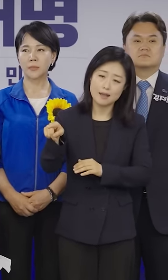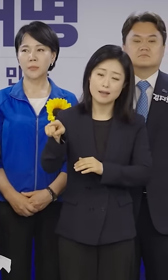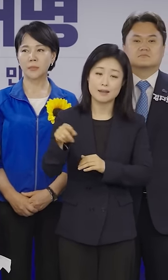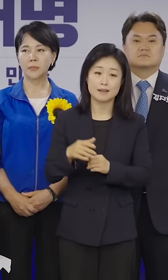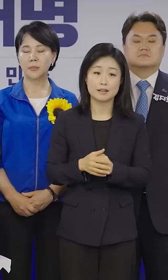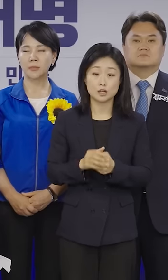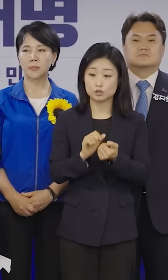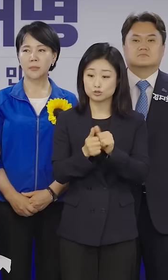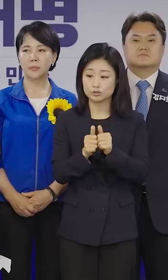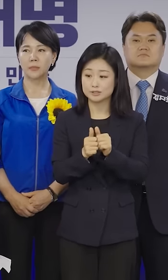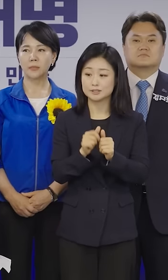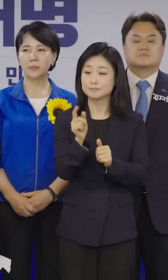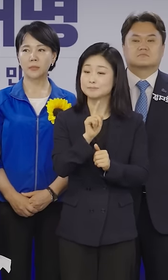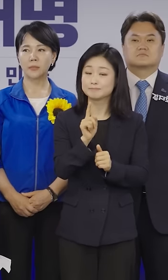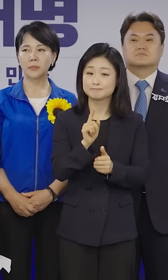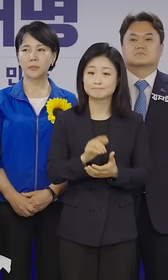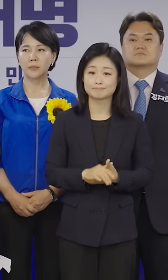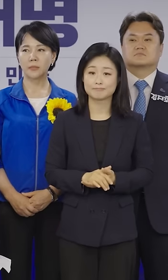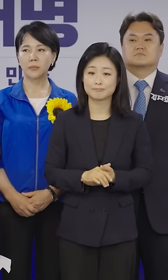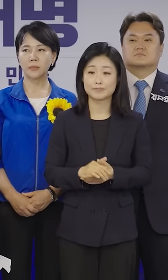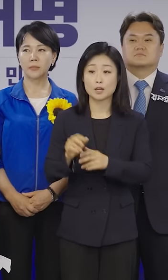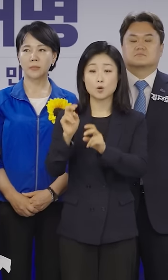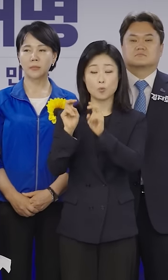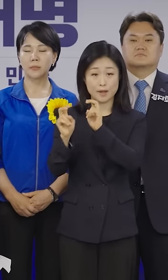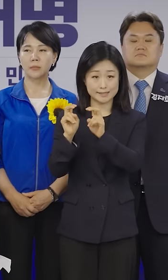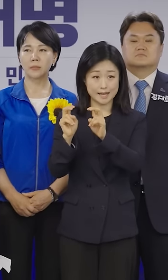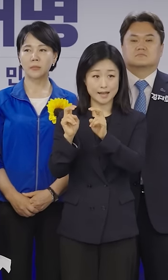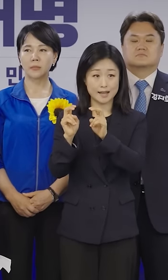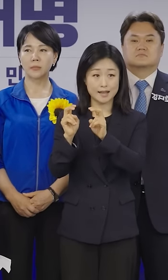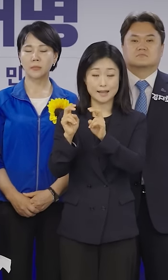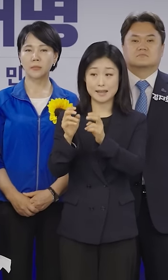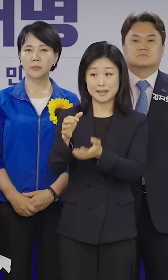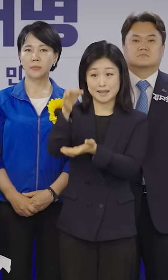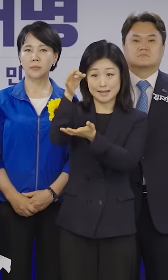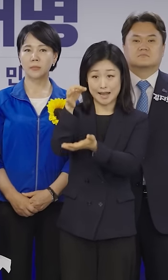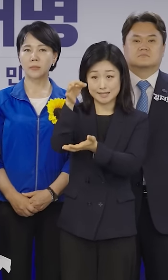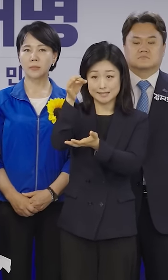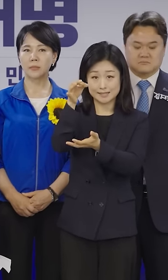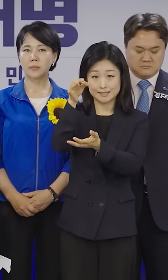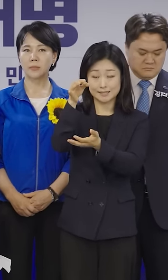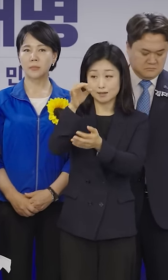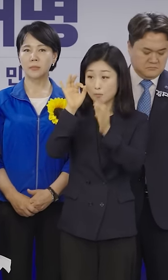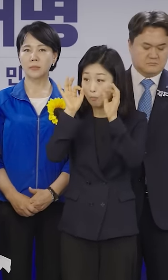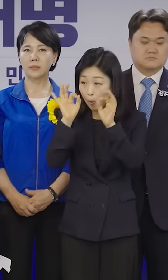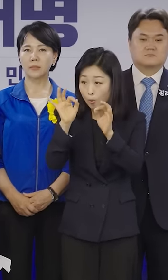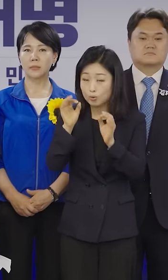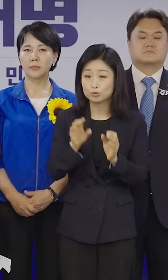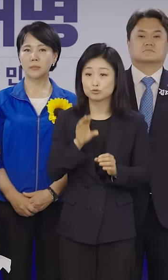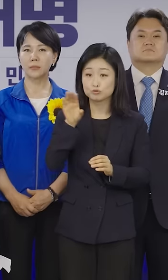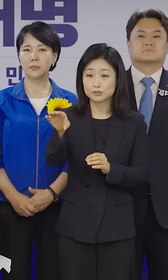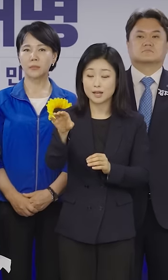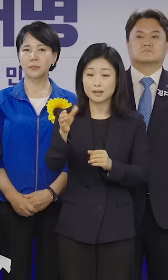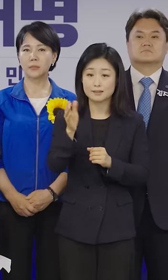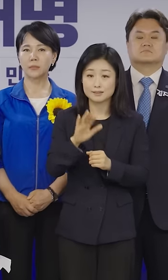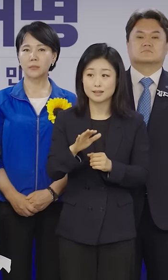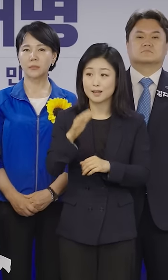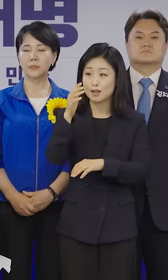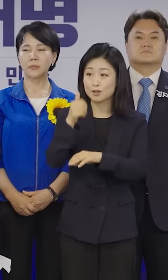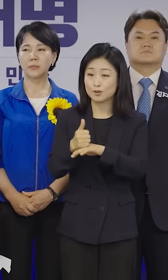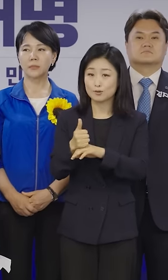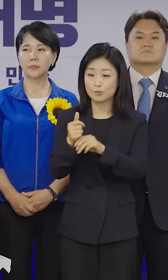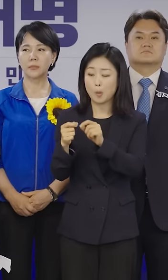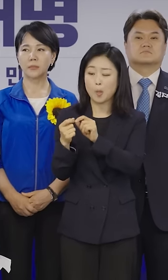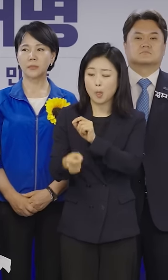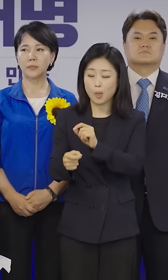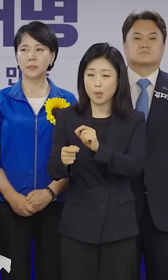그리고 주식이라고 하는 게 회사의 그 실체를 반영하는 건데 알맹이 쏙 빼가지고